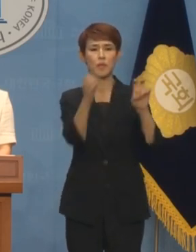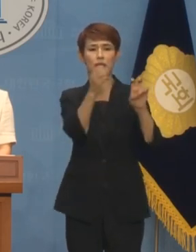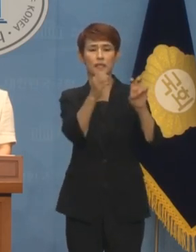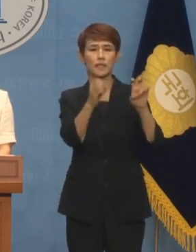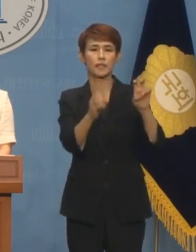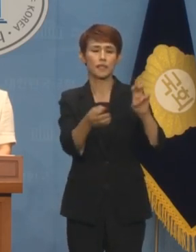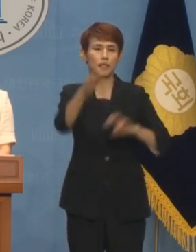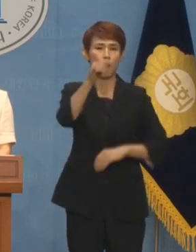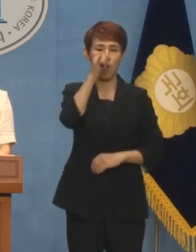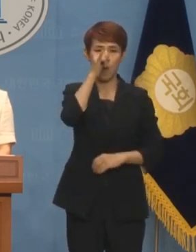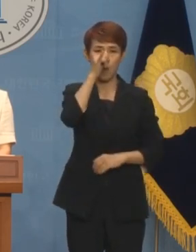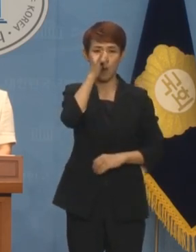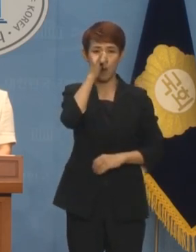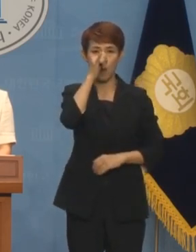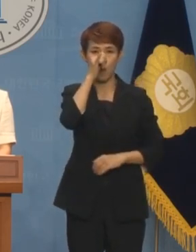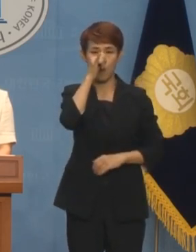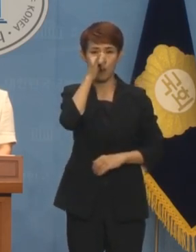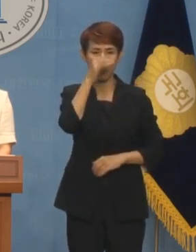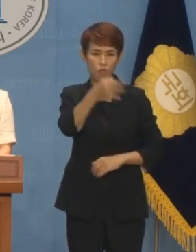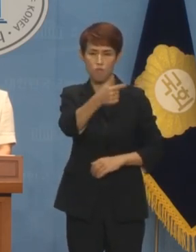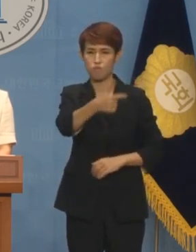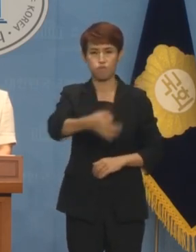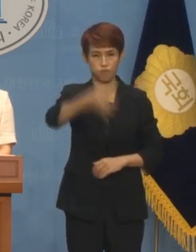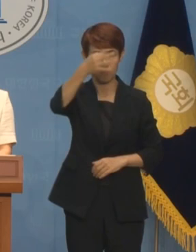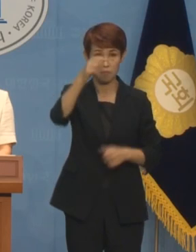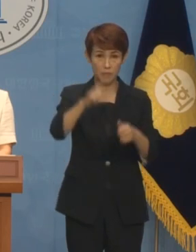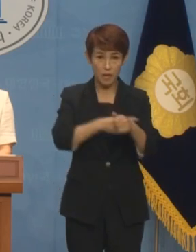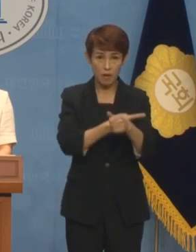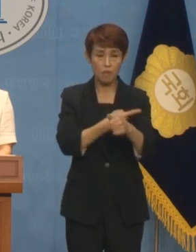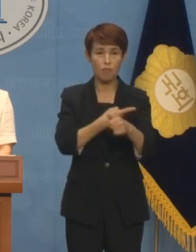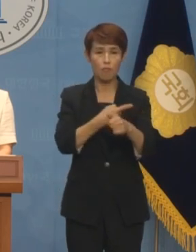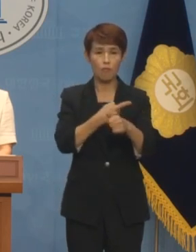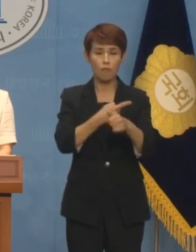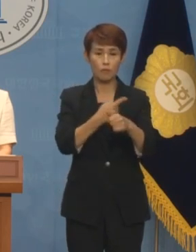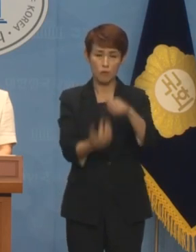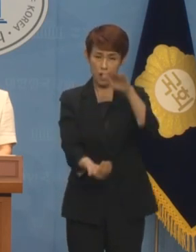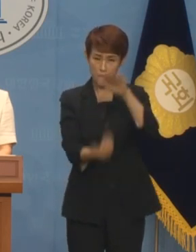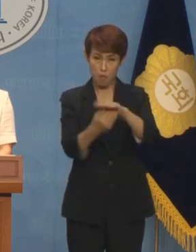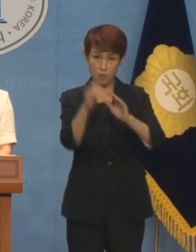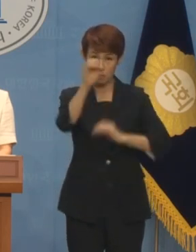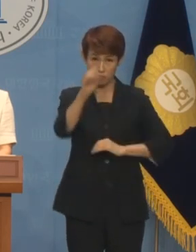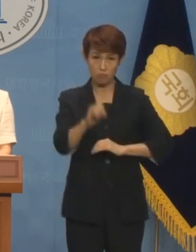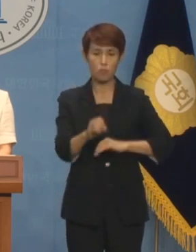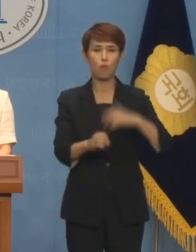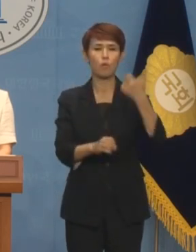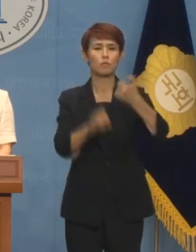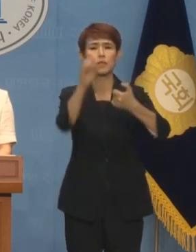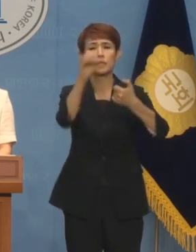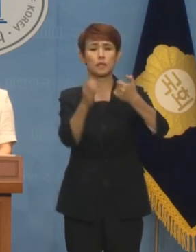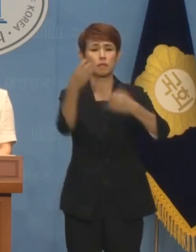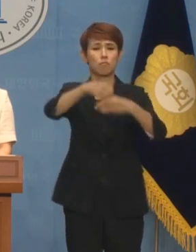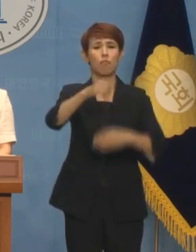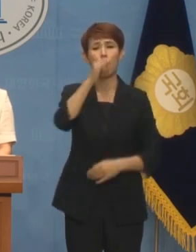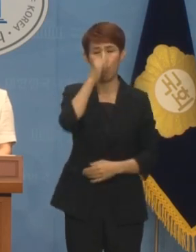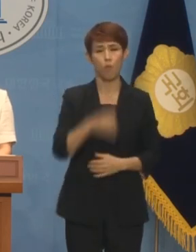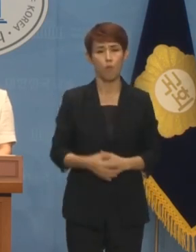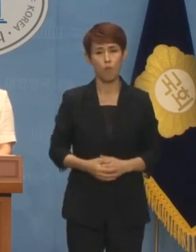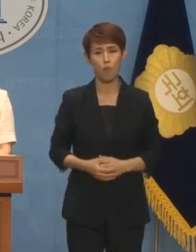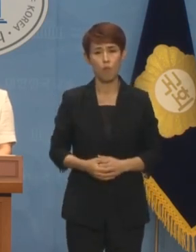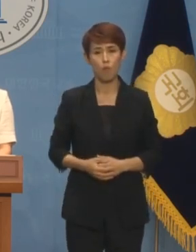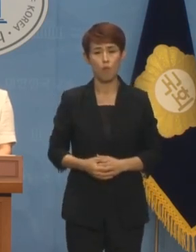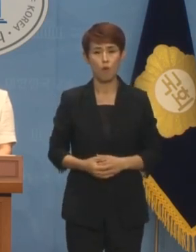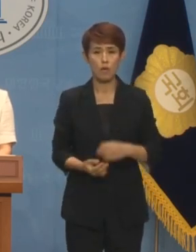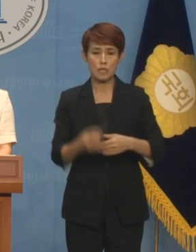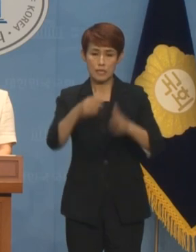할증되고 상속 가액이 크기 때문에 통상 명목 최고세율 50%가 적용됩니다. 즉